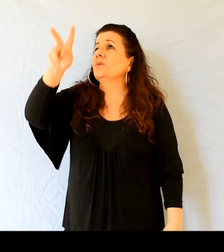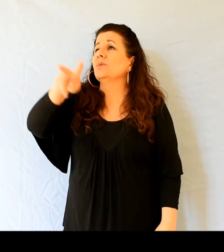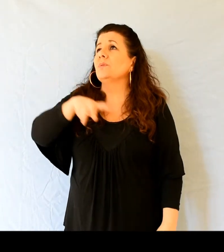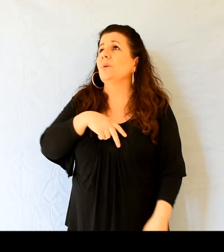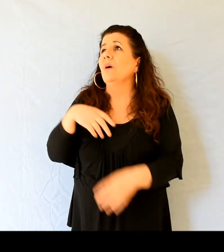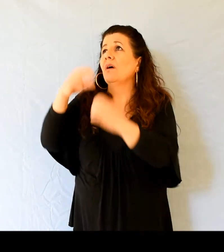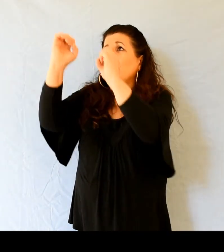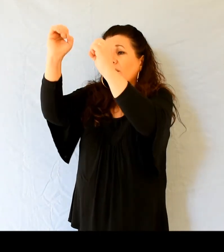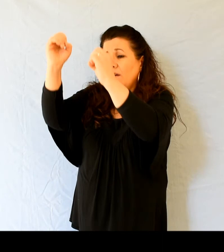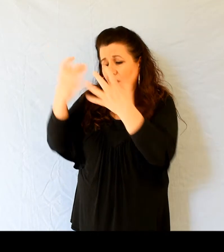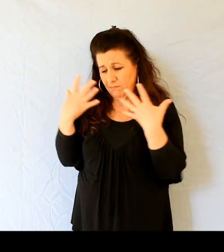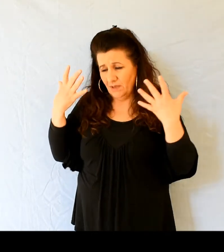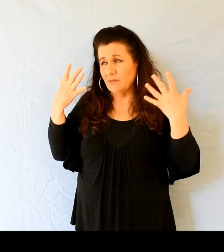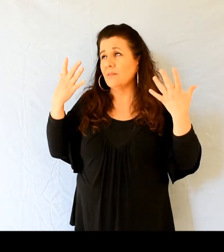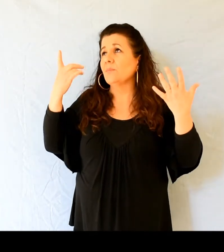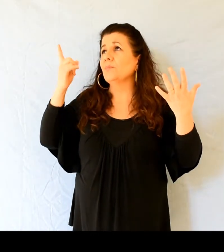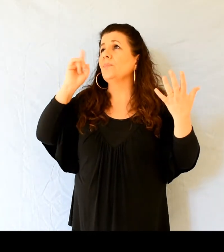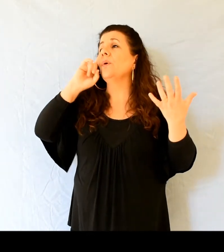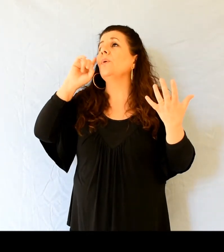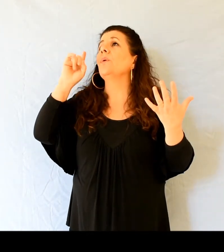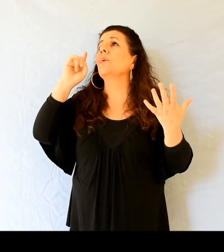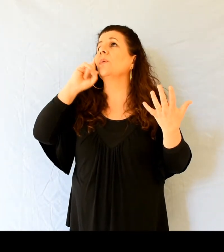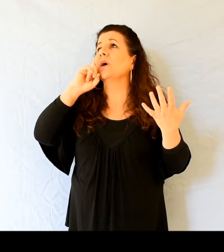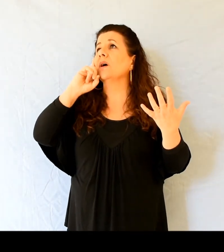pourquoi m'as-tu abandonné ?»